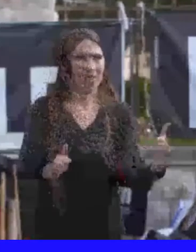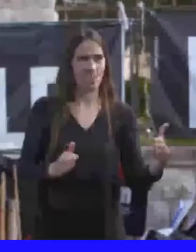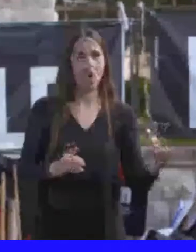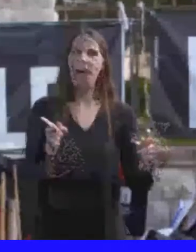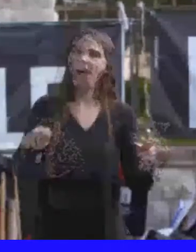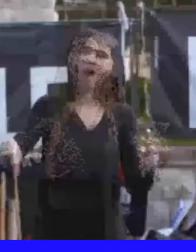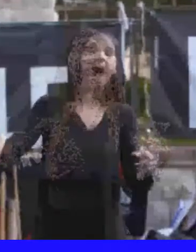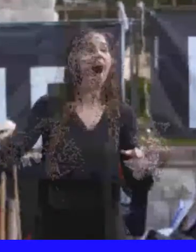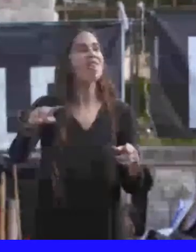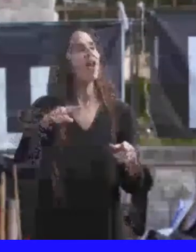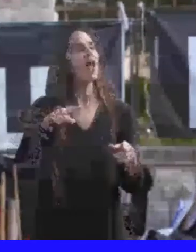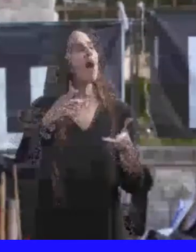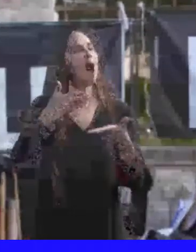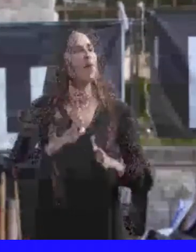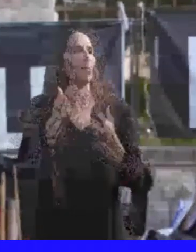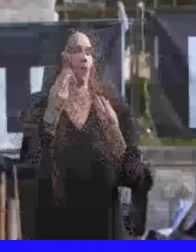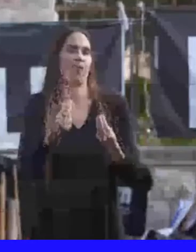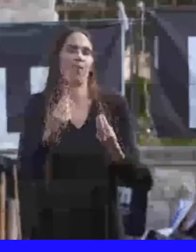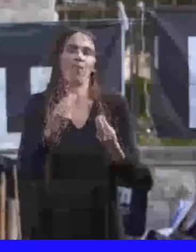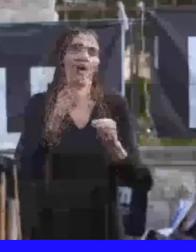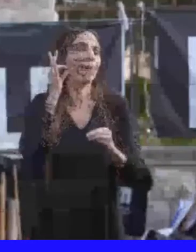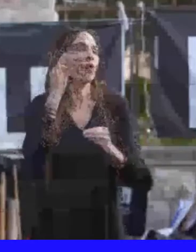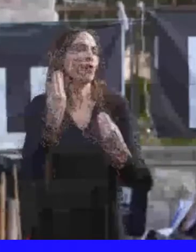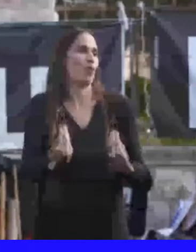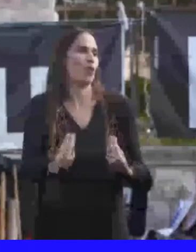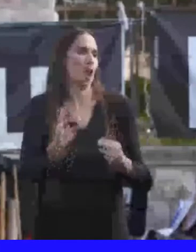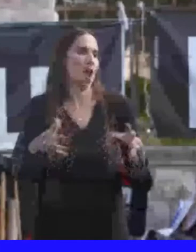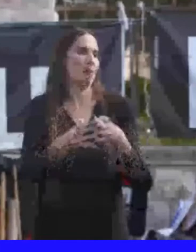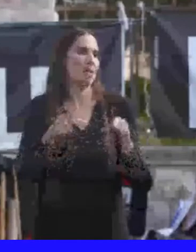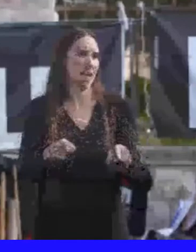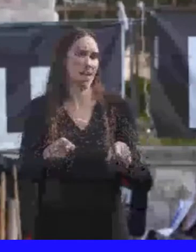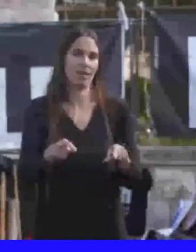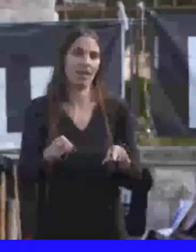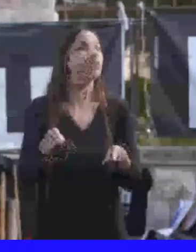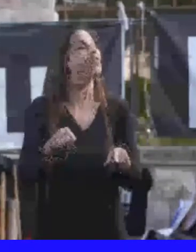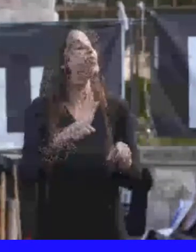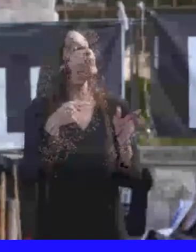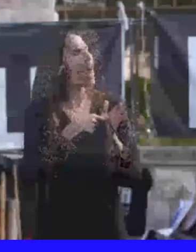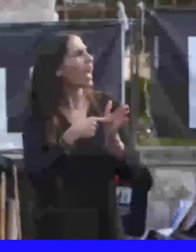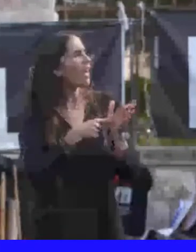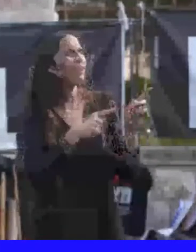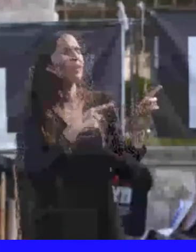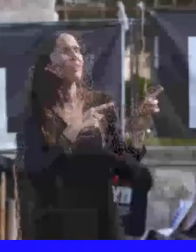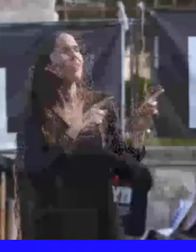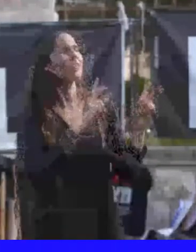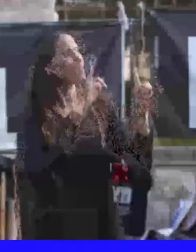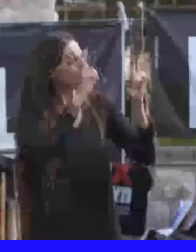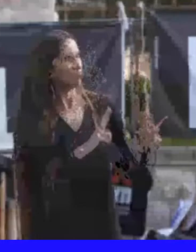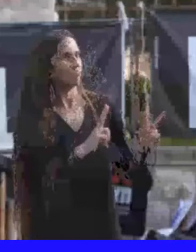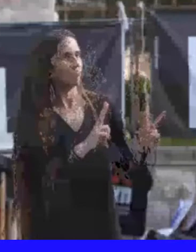אבל הם טובי בניה ובנותיה של העם הזה. ולכן, תפסיד במערכה